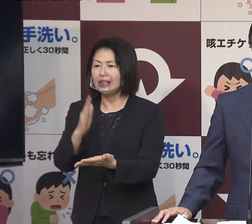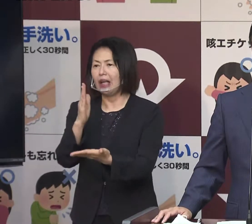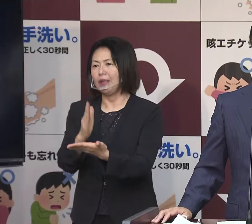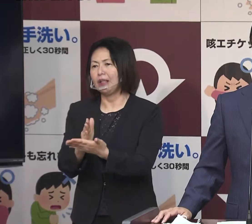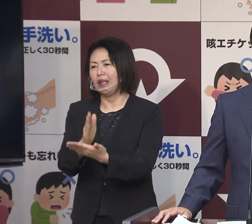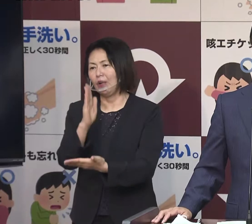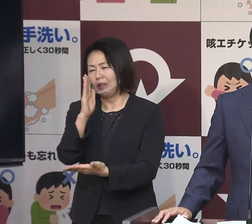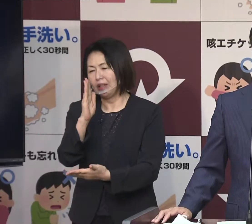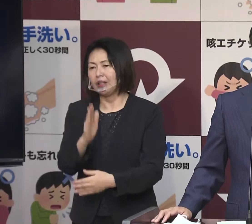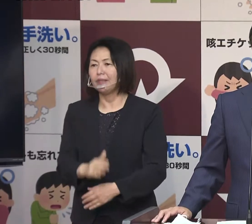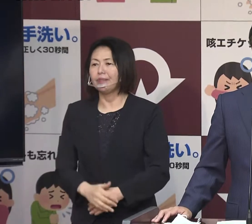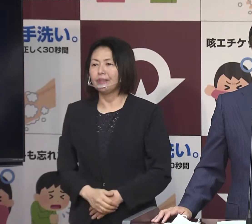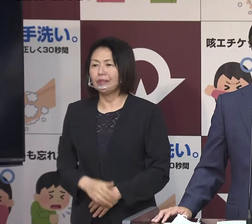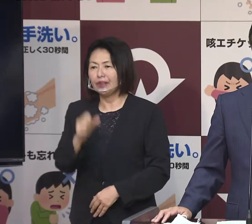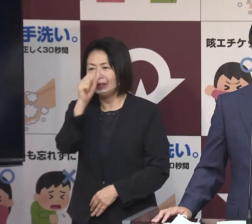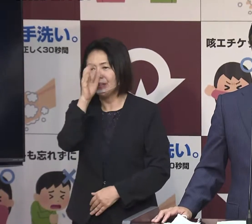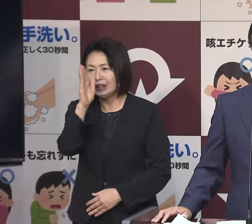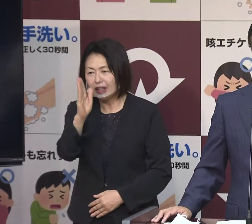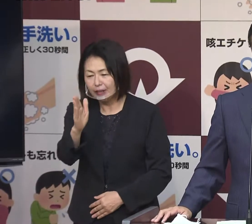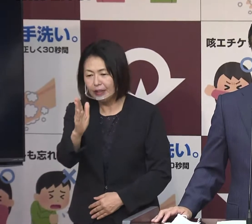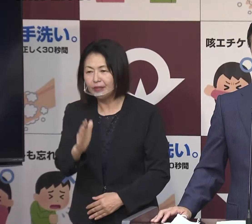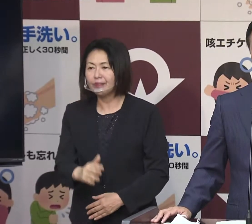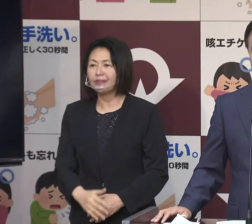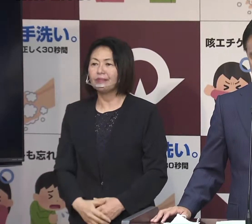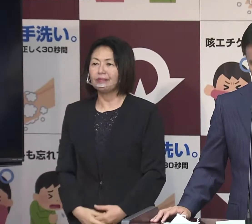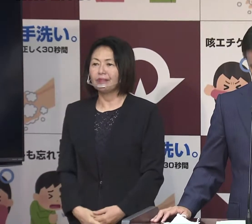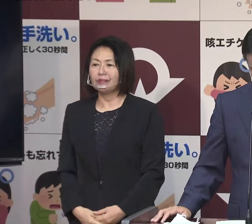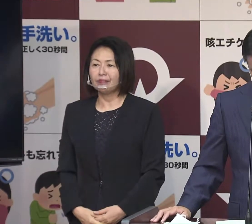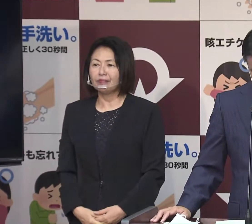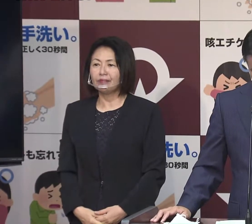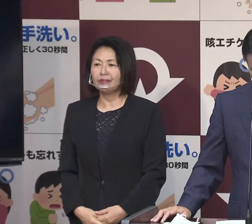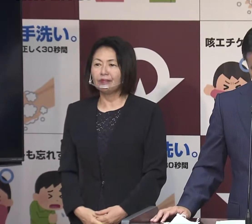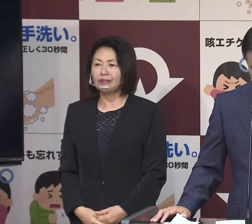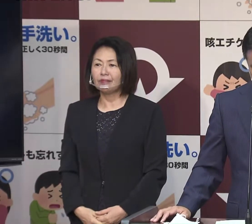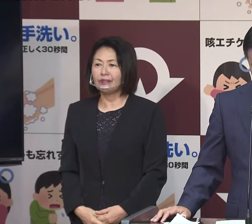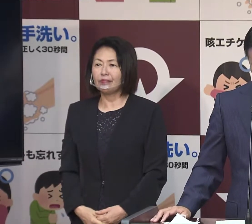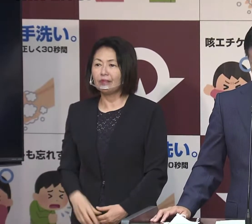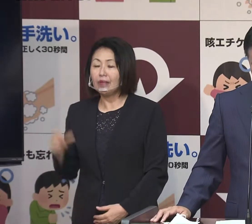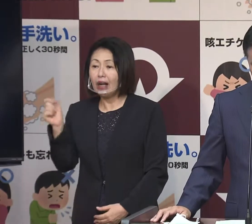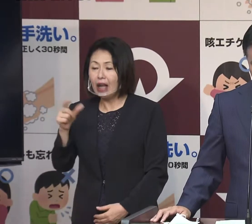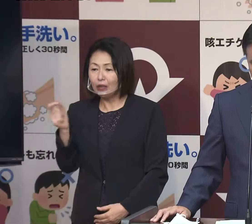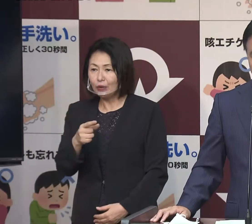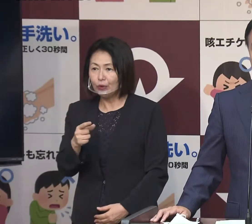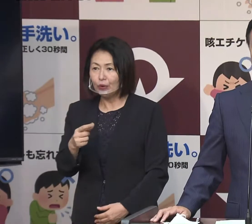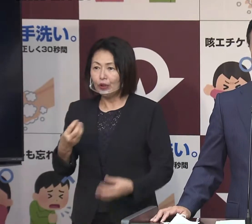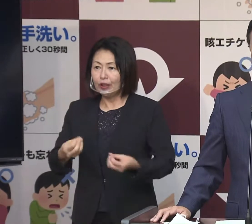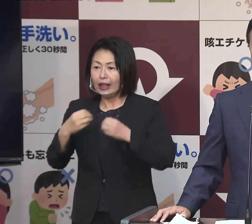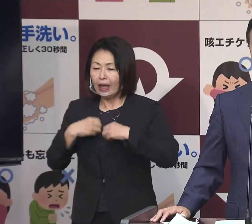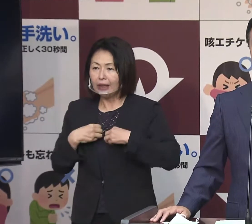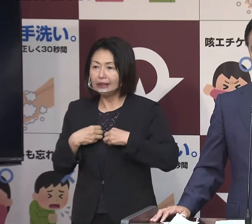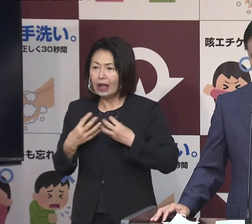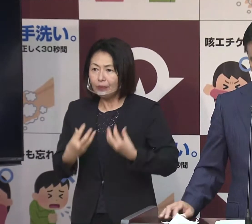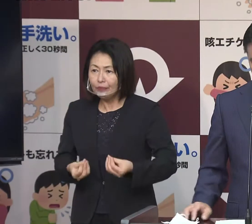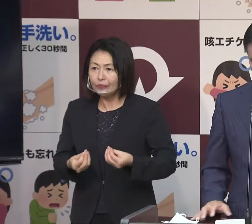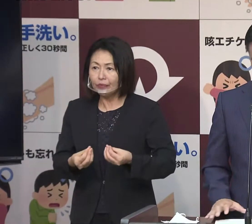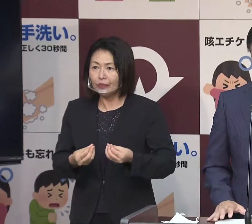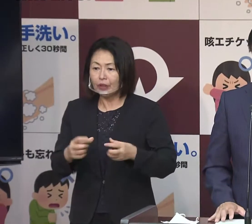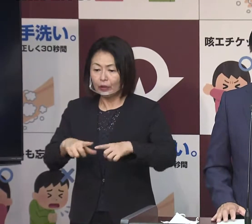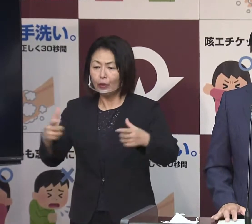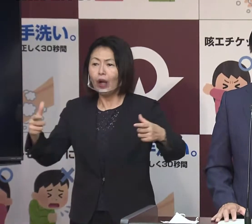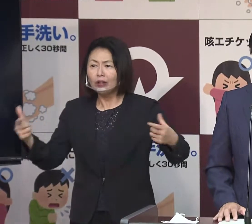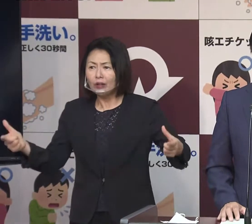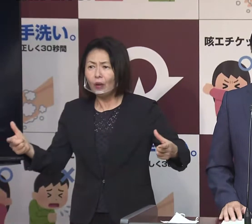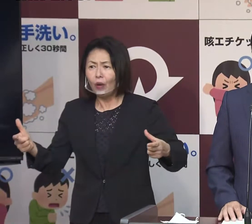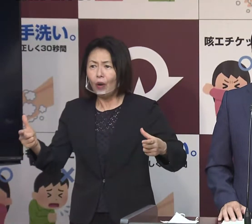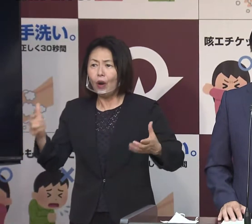思いますので、重ねてよろしくお願いいたします。一刻も早く感染の拡大を抑え込んで、地域の皆さんの不